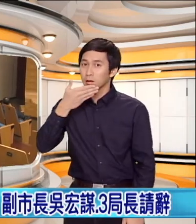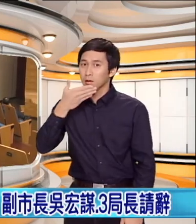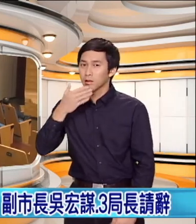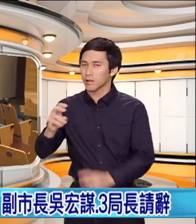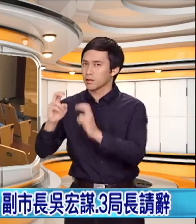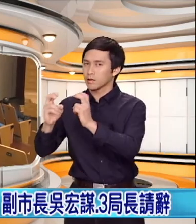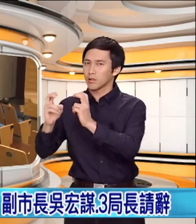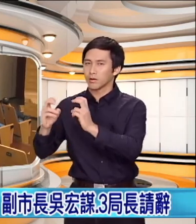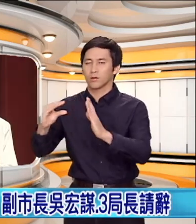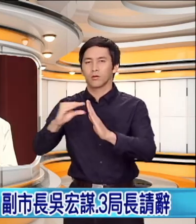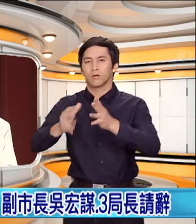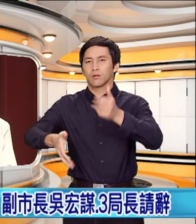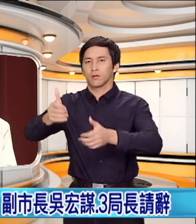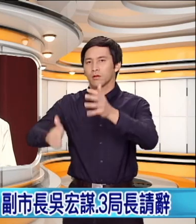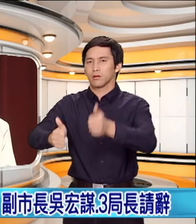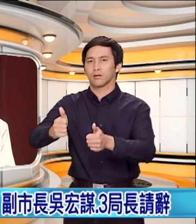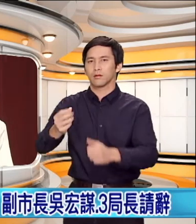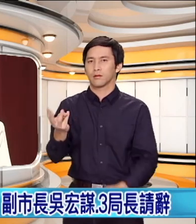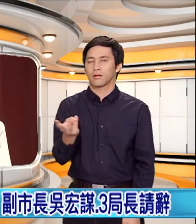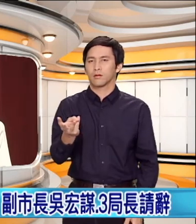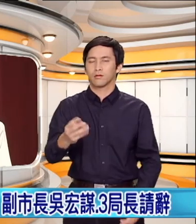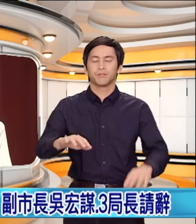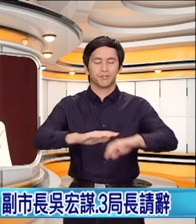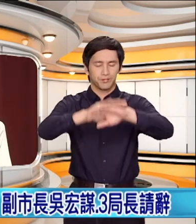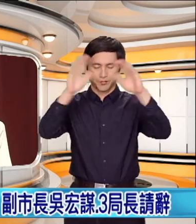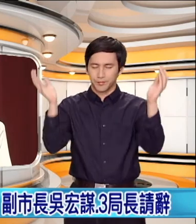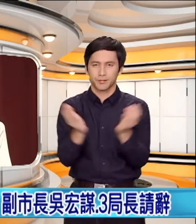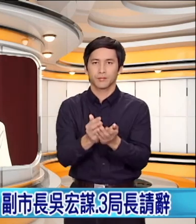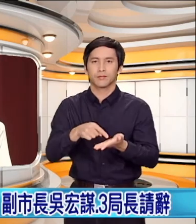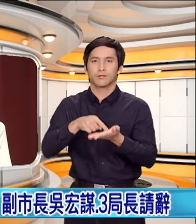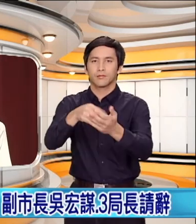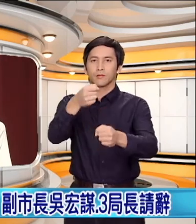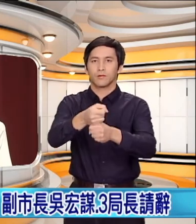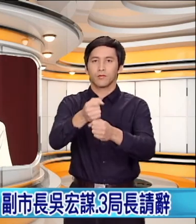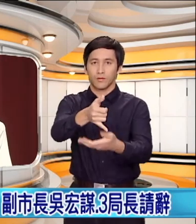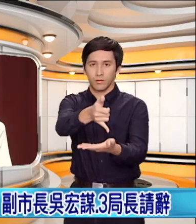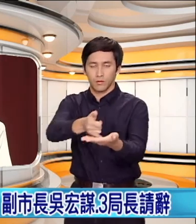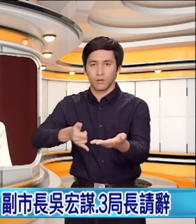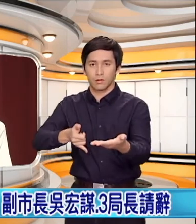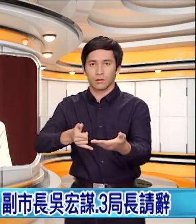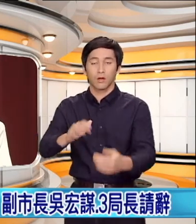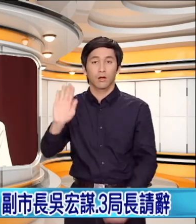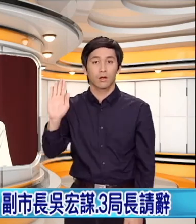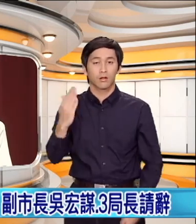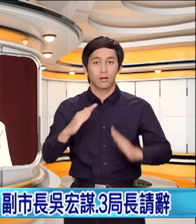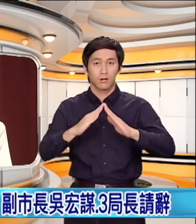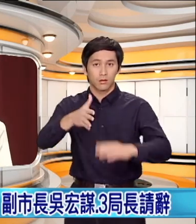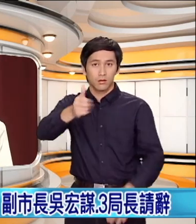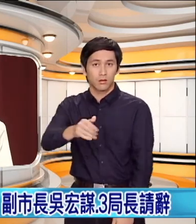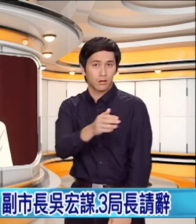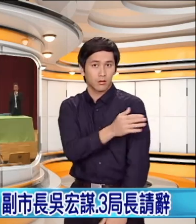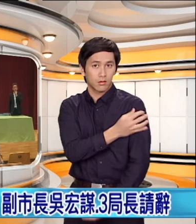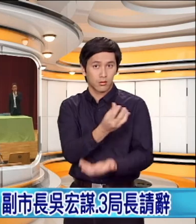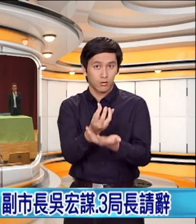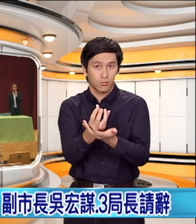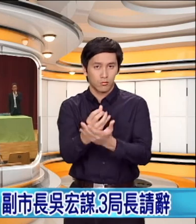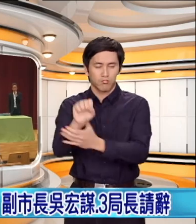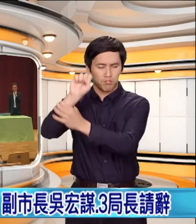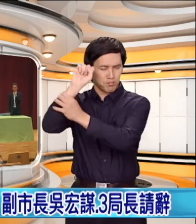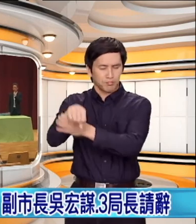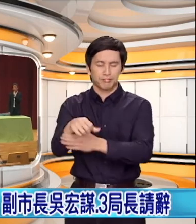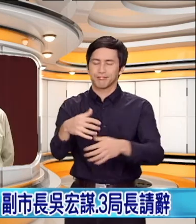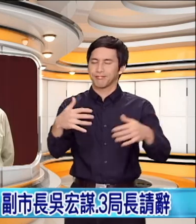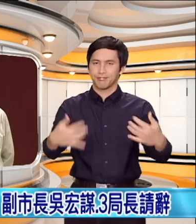局三位局长都已经先请辞，但是市长陈菊还没有批准。